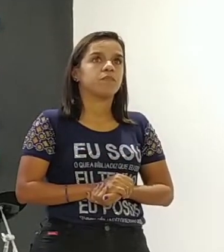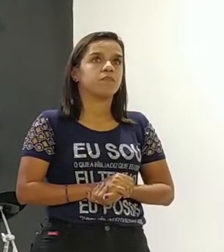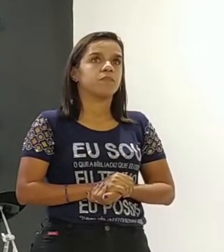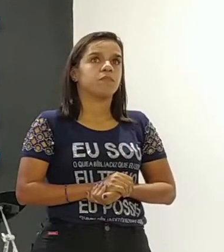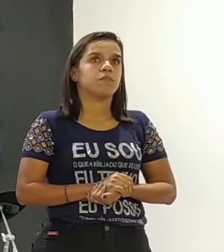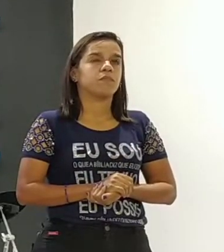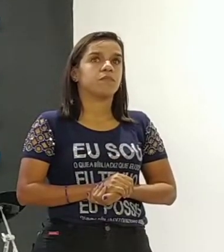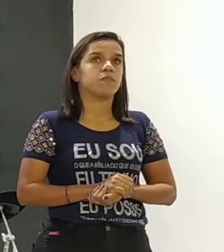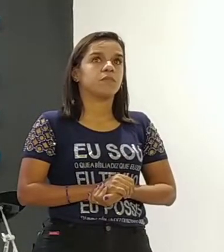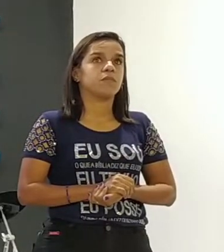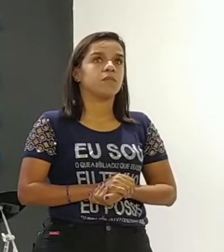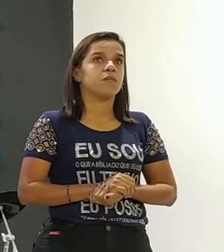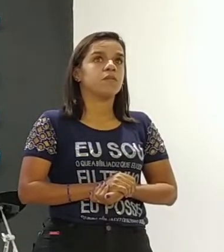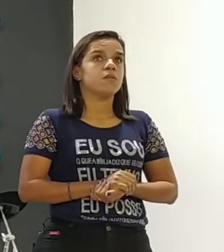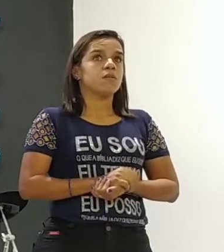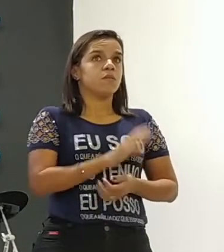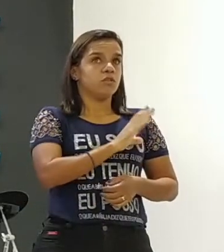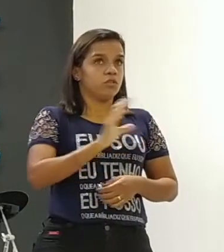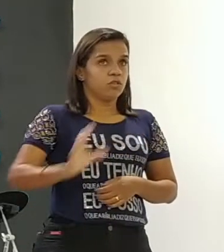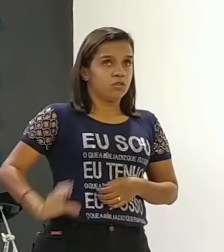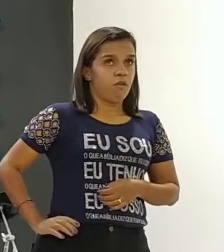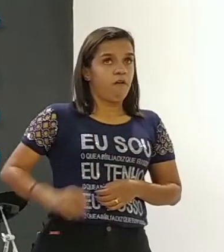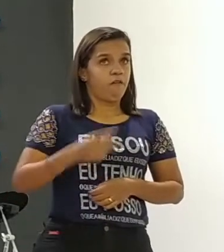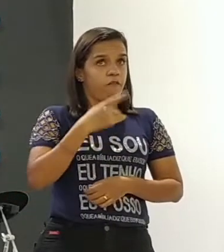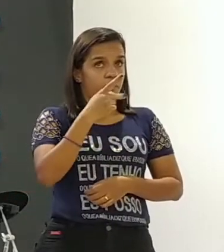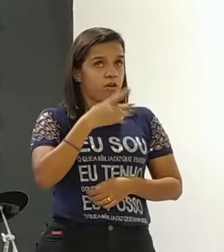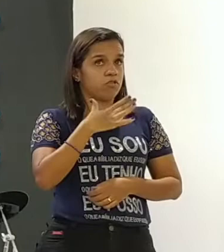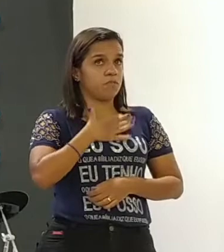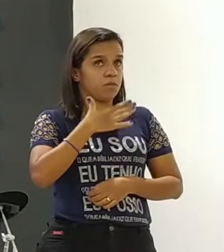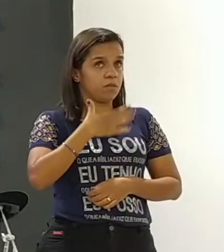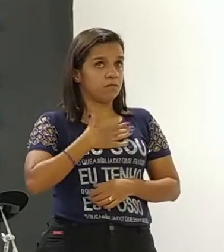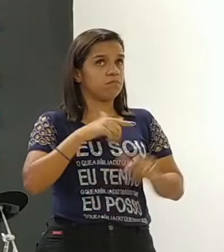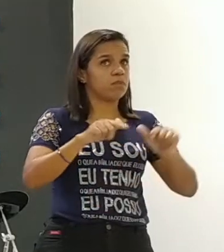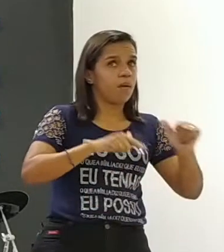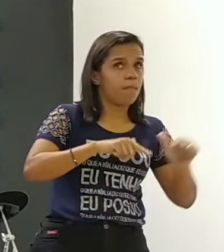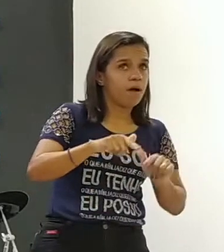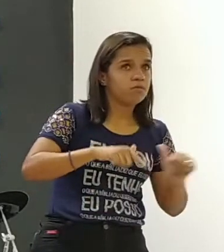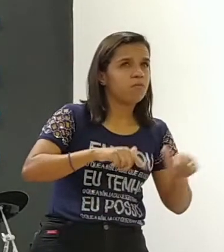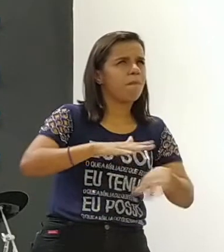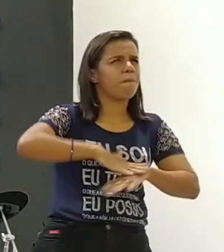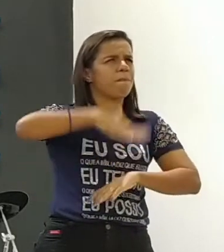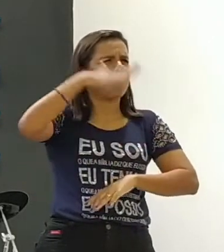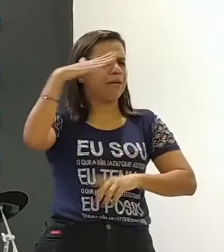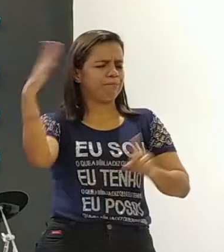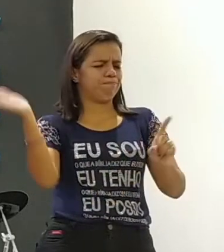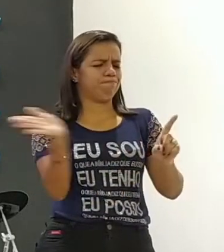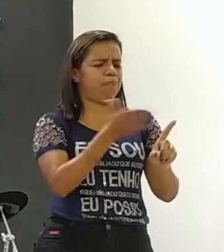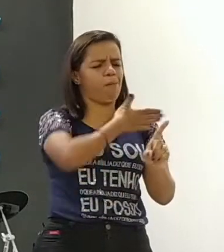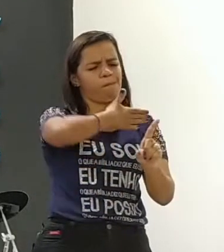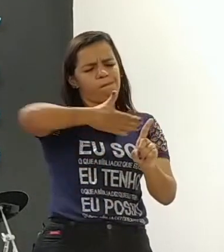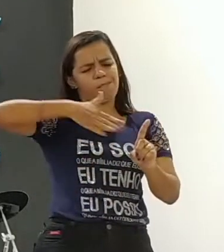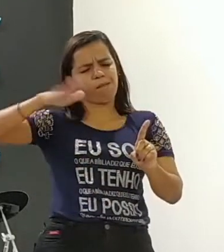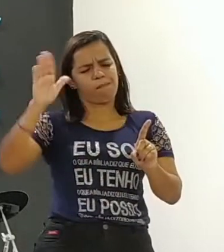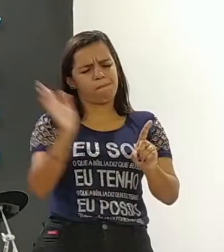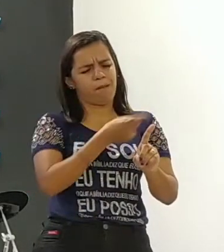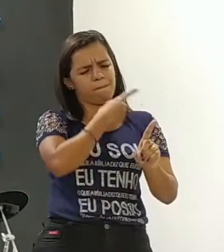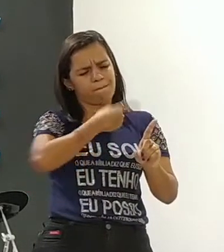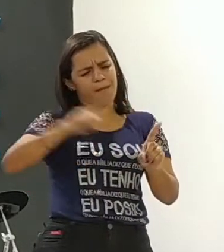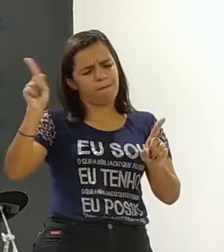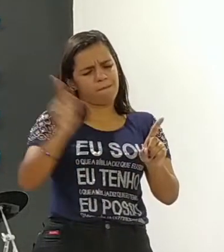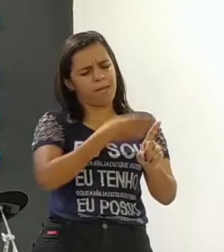de mim. Eu ainda mais, em trabalhos, muito mais em açoites,